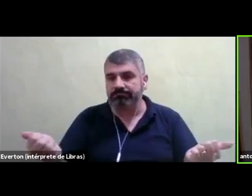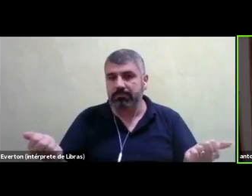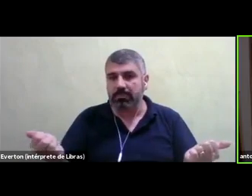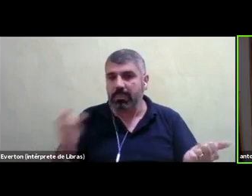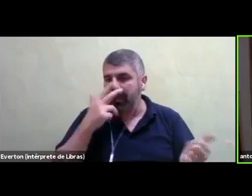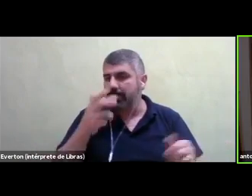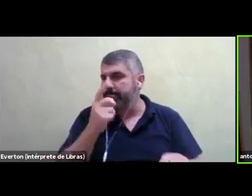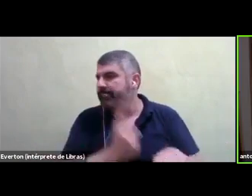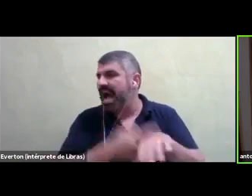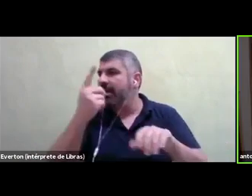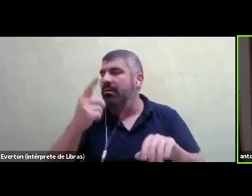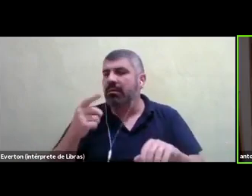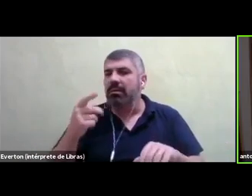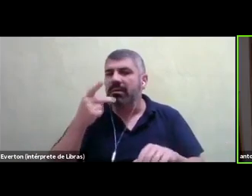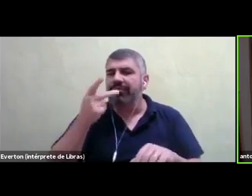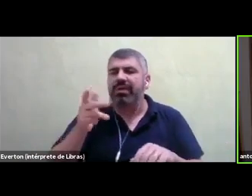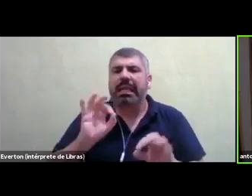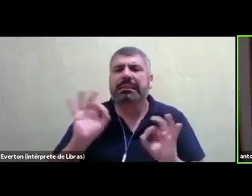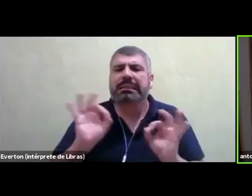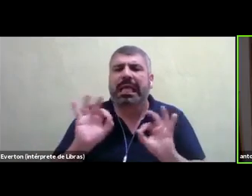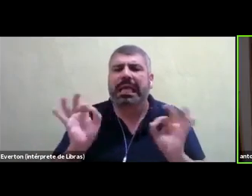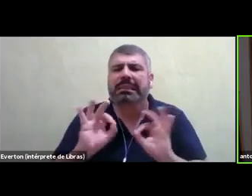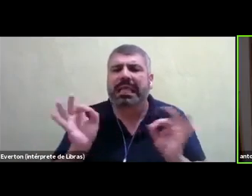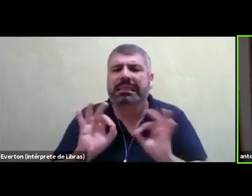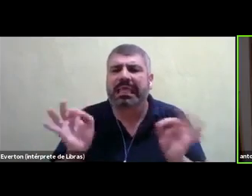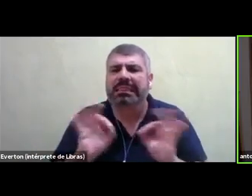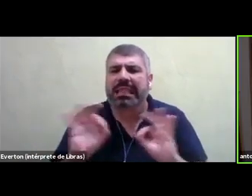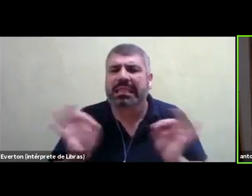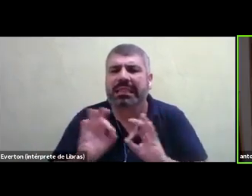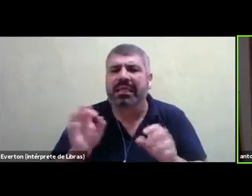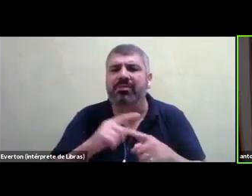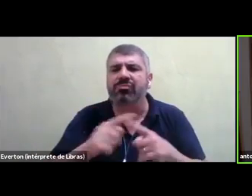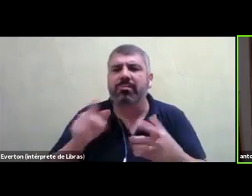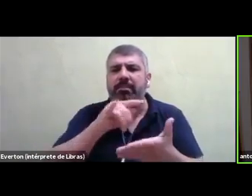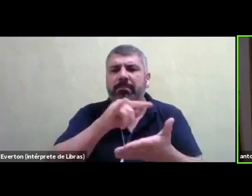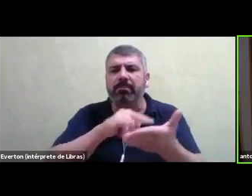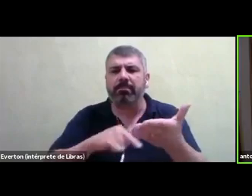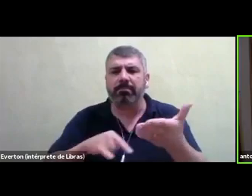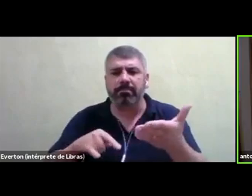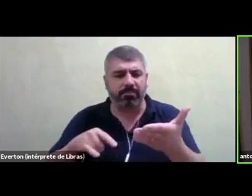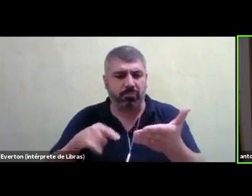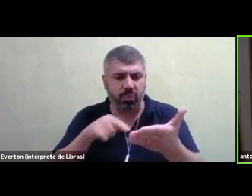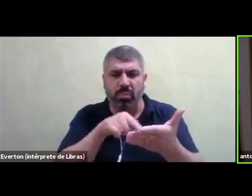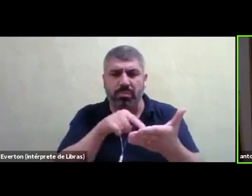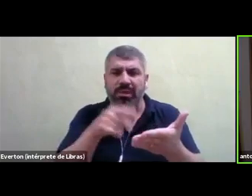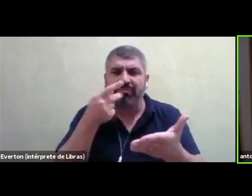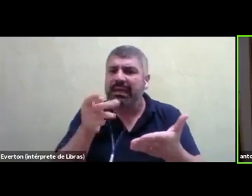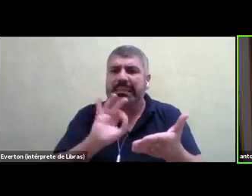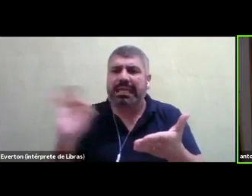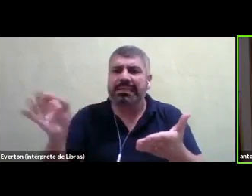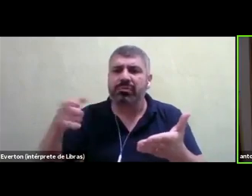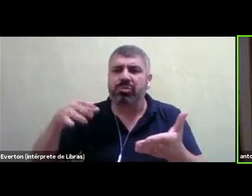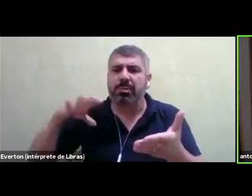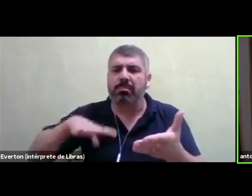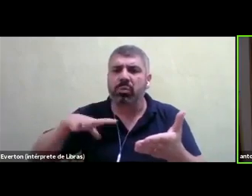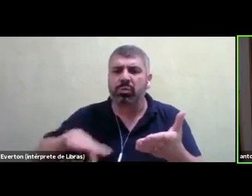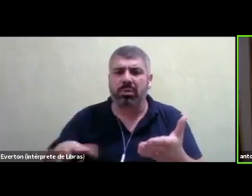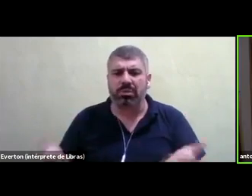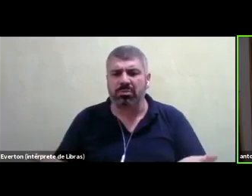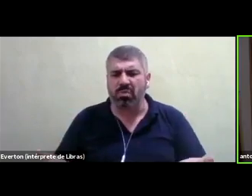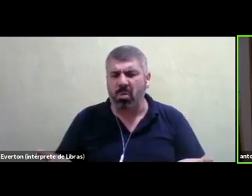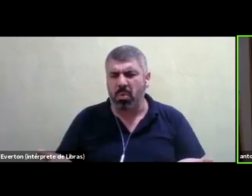existe português, né, nesse documento. E a educação bilíngue, ela não pode partir